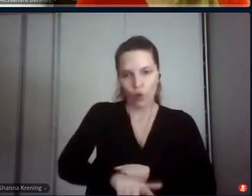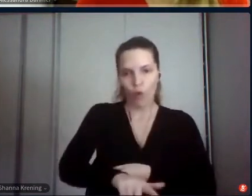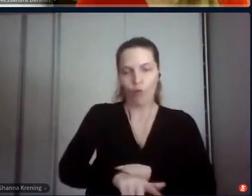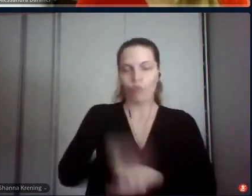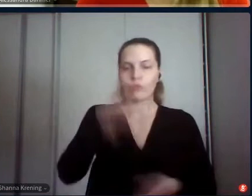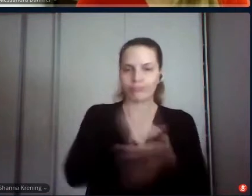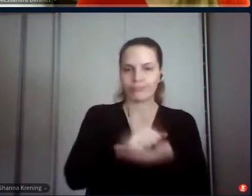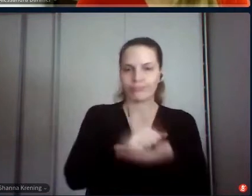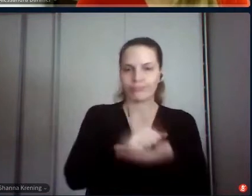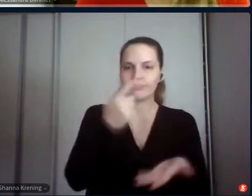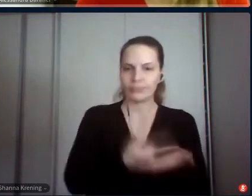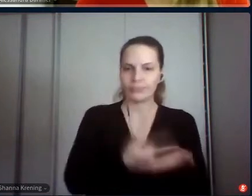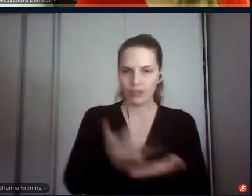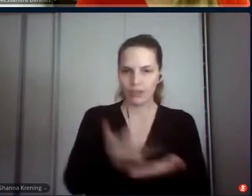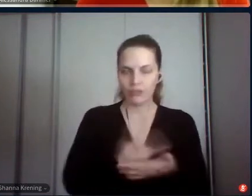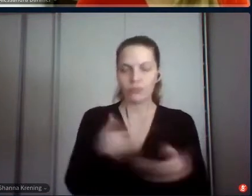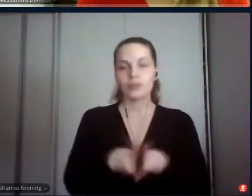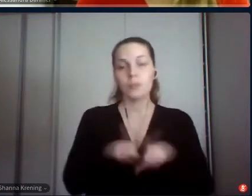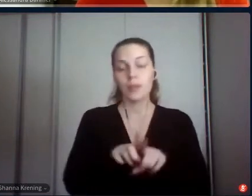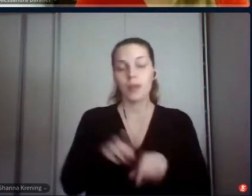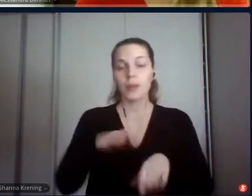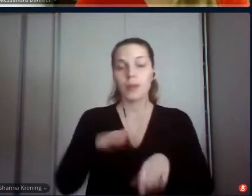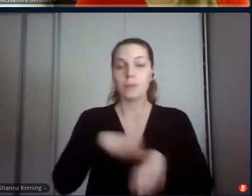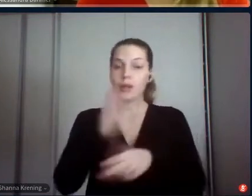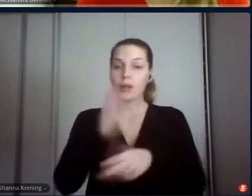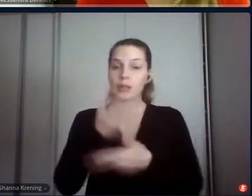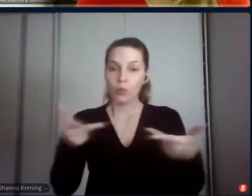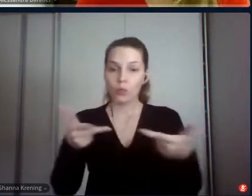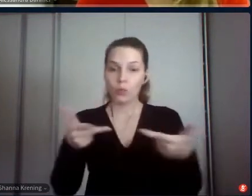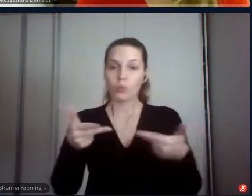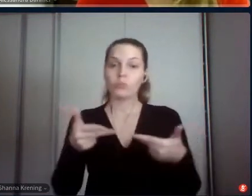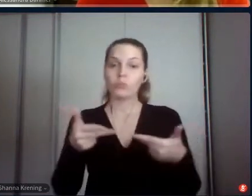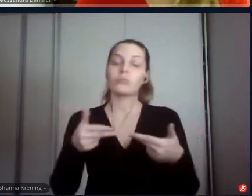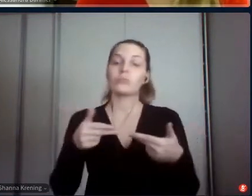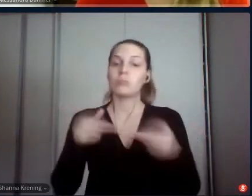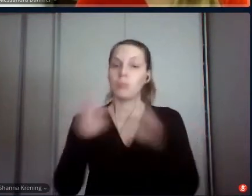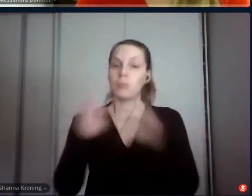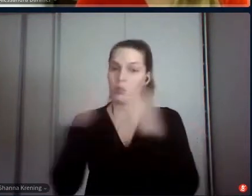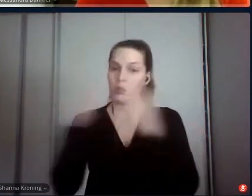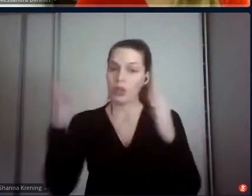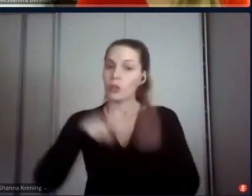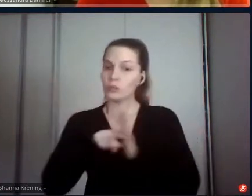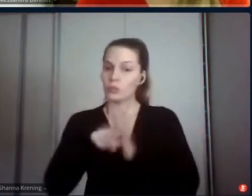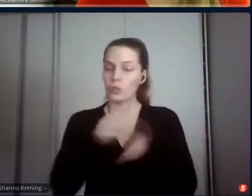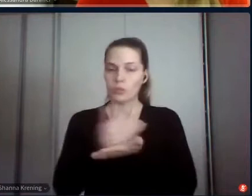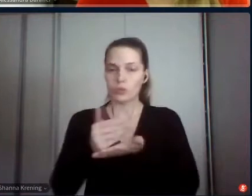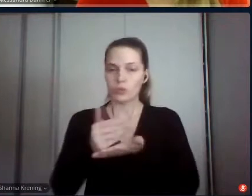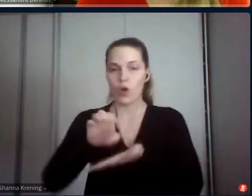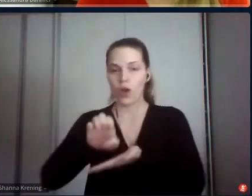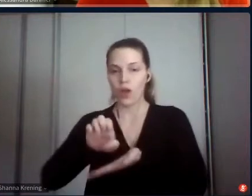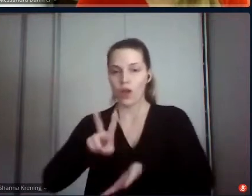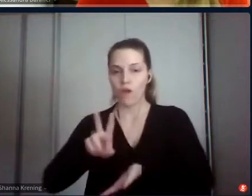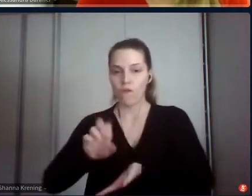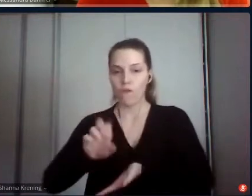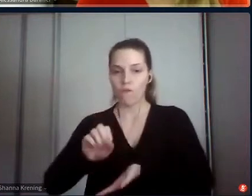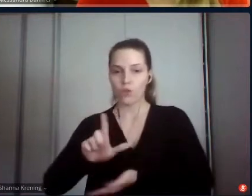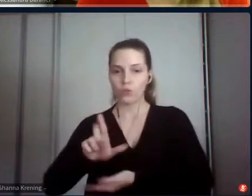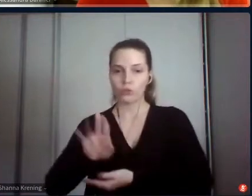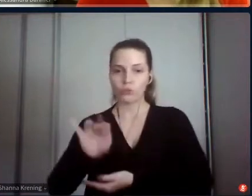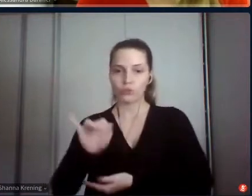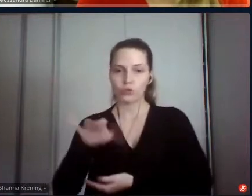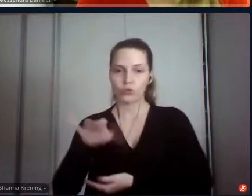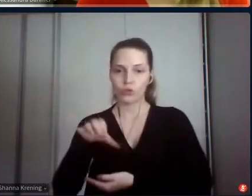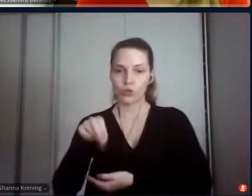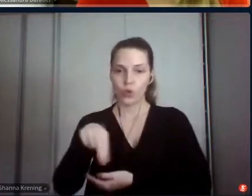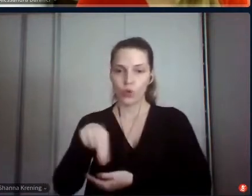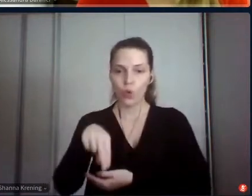possa aderir com agilidade, né, a biblioteca já está vendo. No caso do Evolution, o Evolution foi para uma outra empresa,